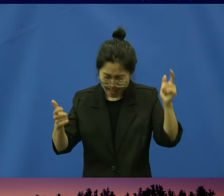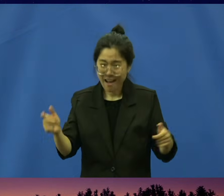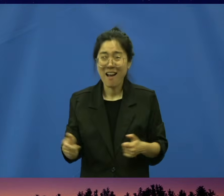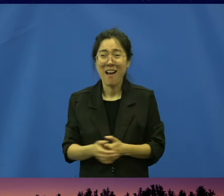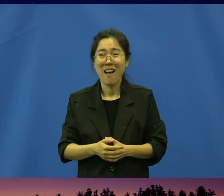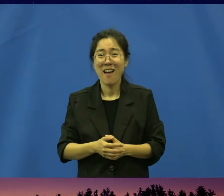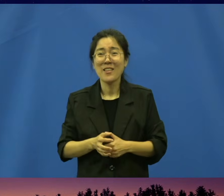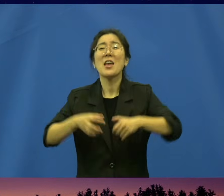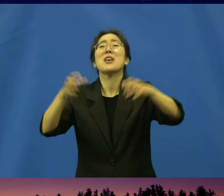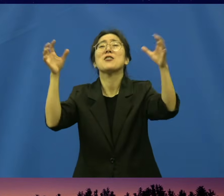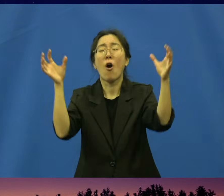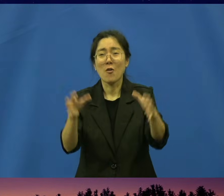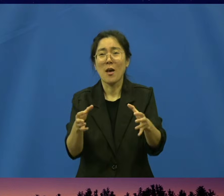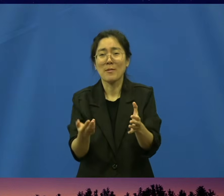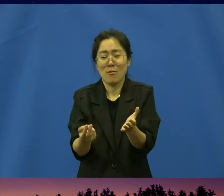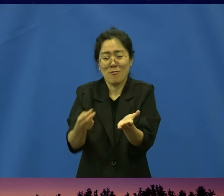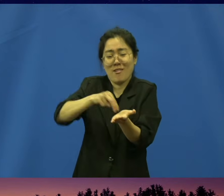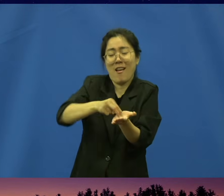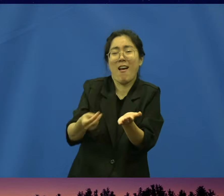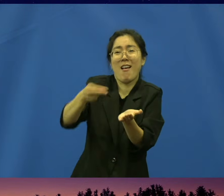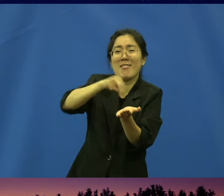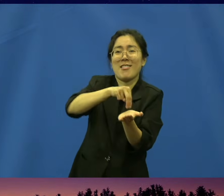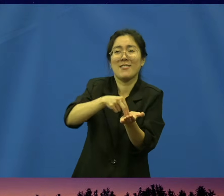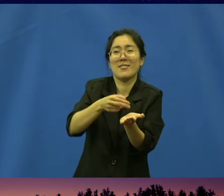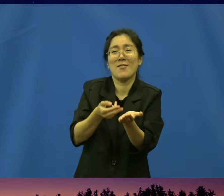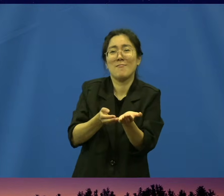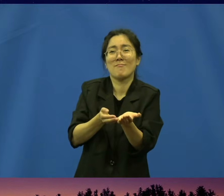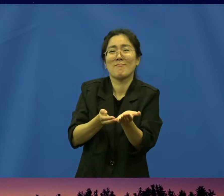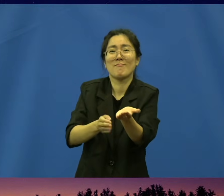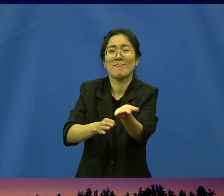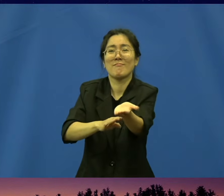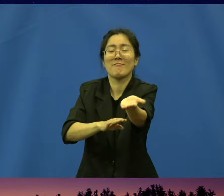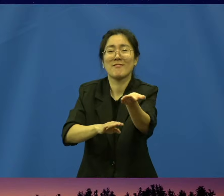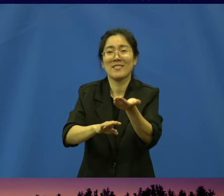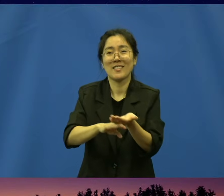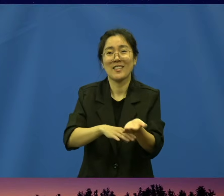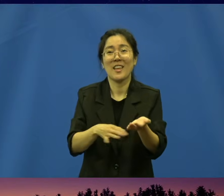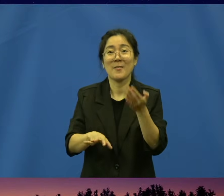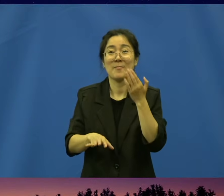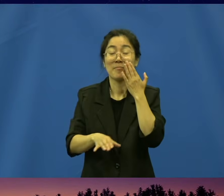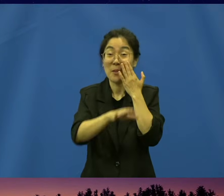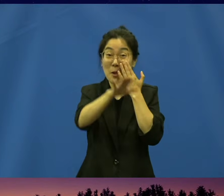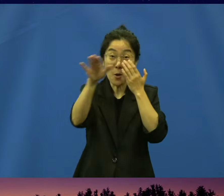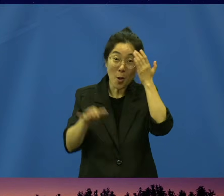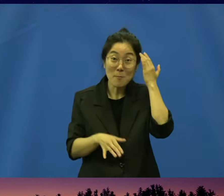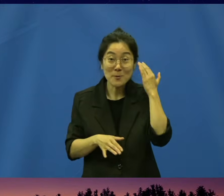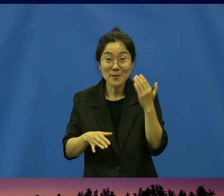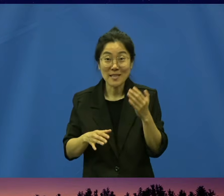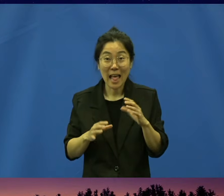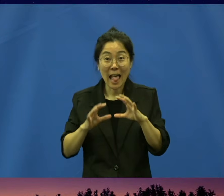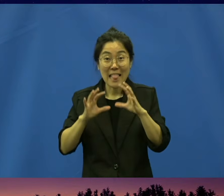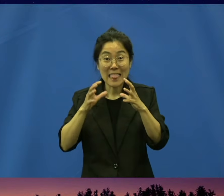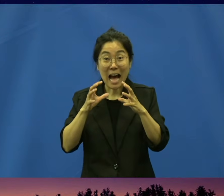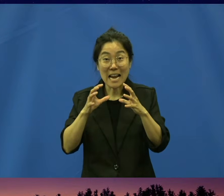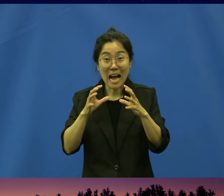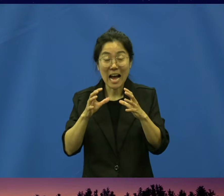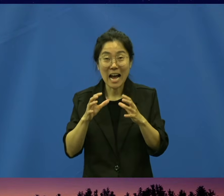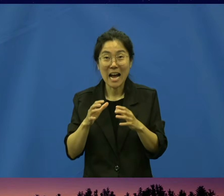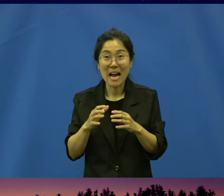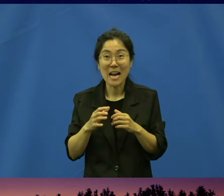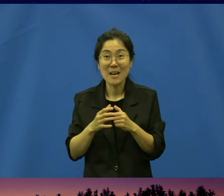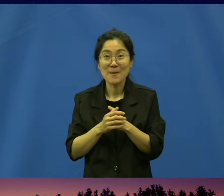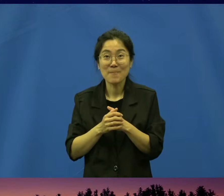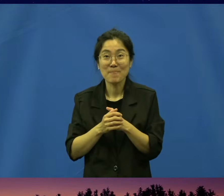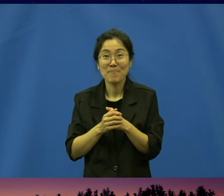그죠? 예? 나를 뭐라고 그러면은 그냥 아무것도 아니고 그냥 해버리지만은, 우리 아이들을 뭐라고